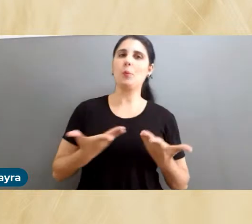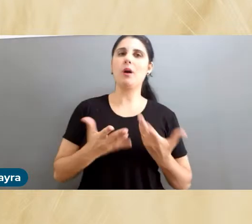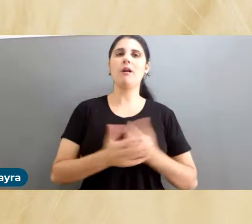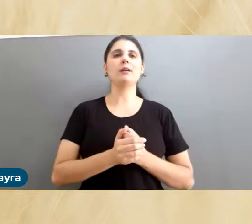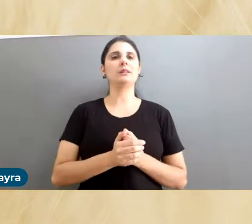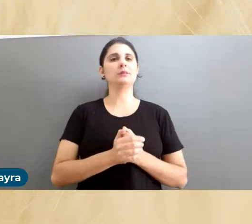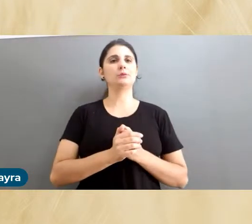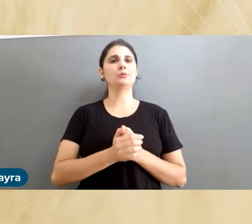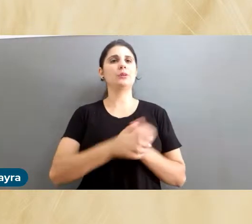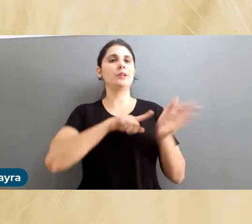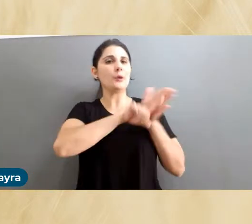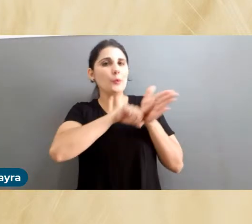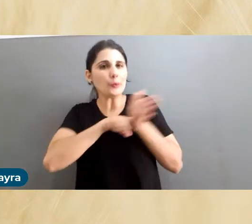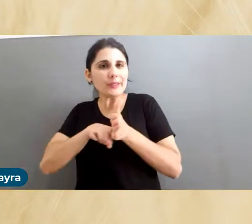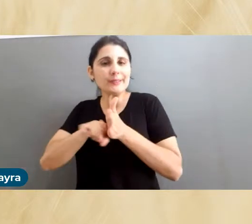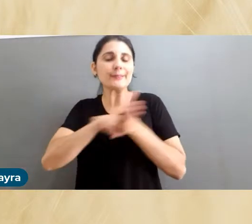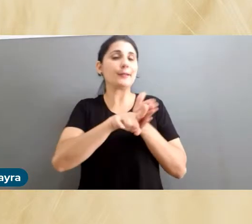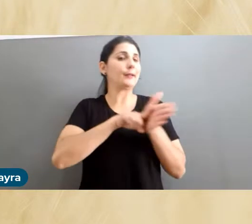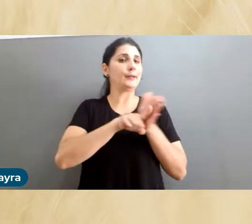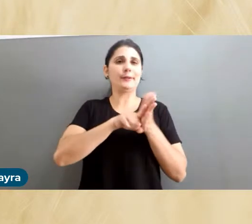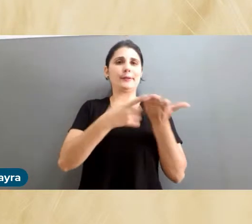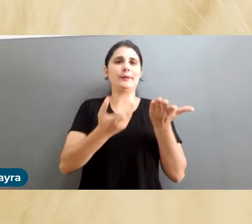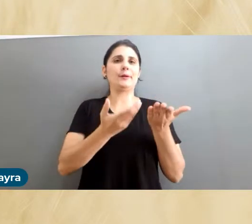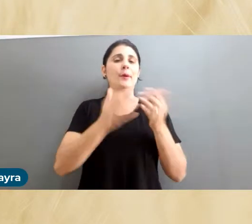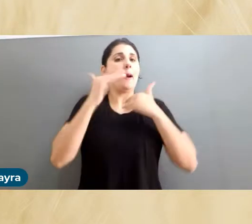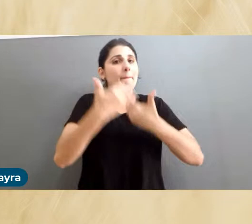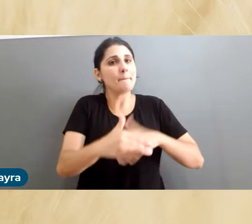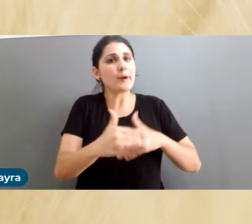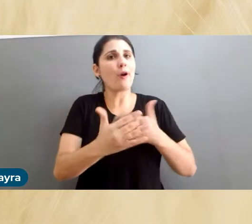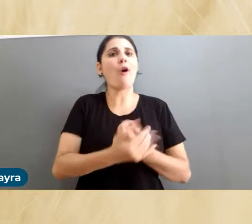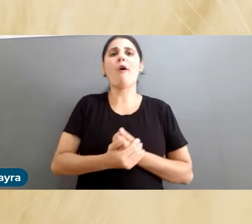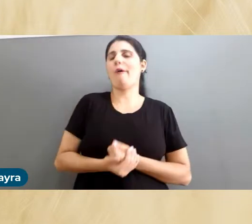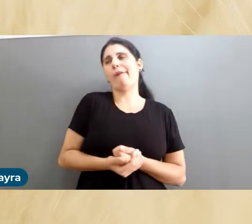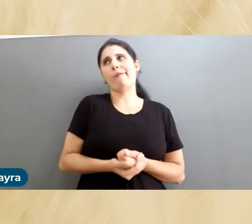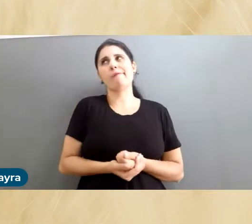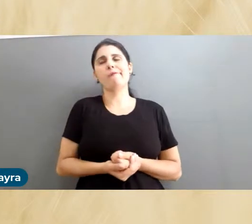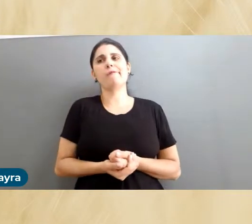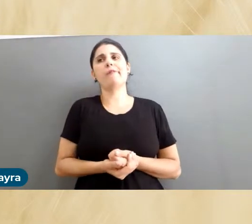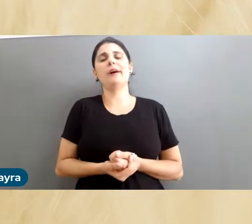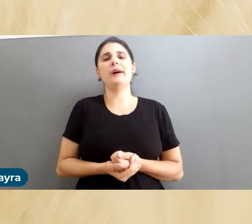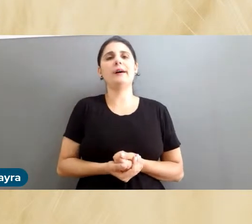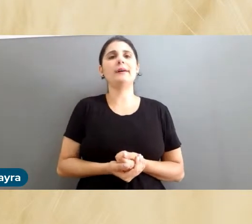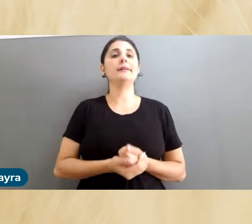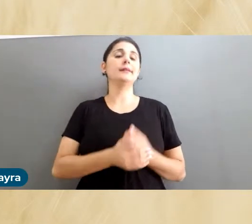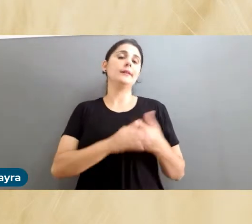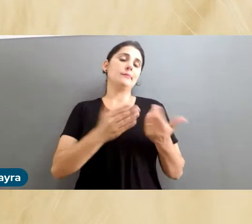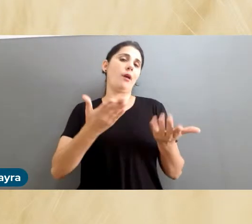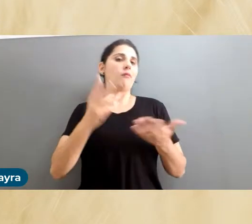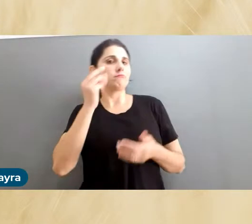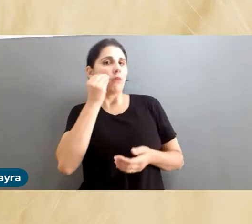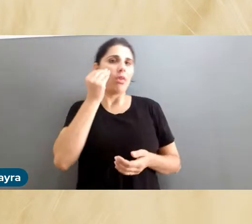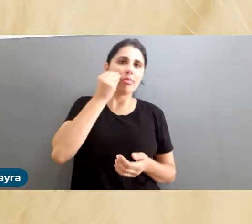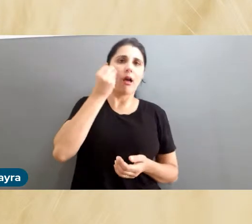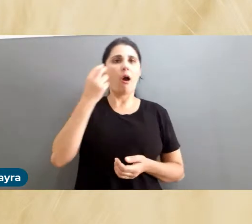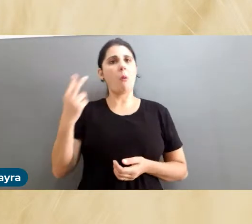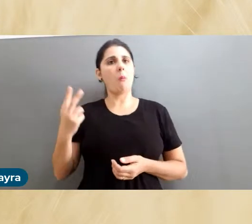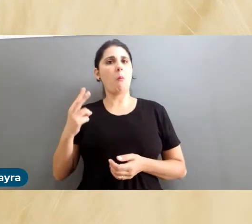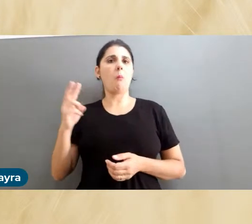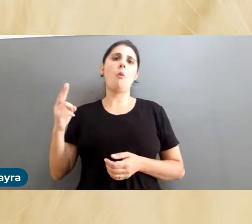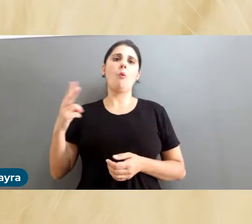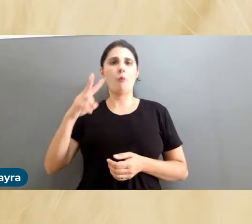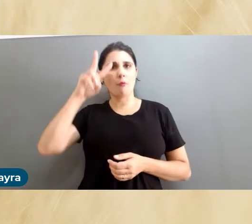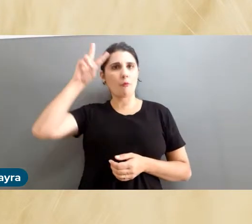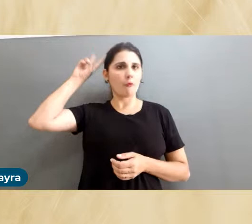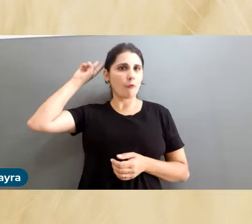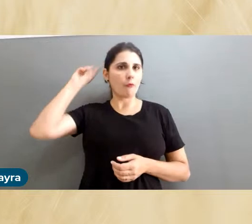exames finais de escola, ou temos que prestar uma prova para poder ser aceitos em um determinado local, ou